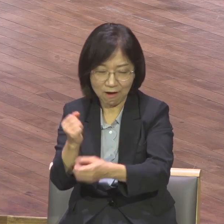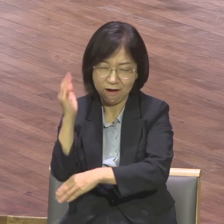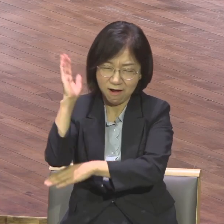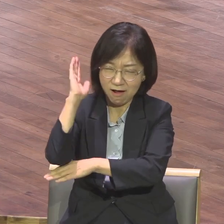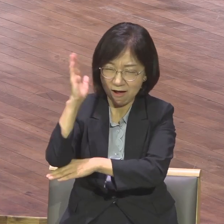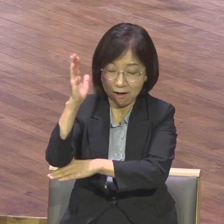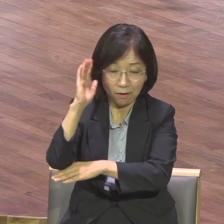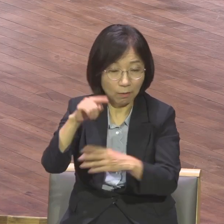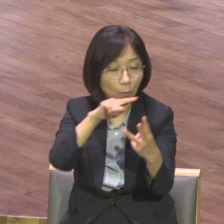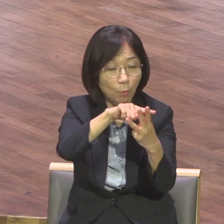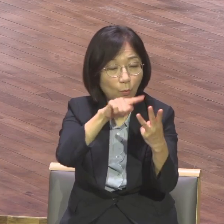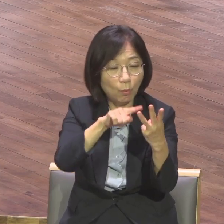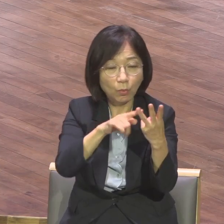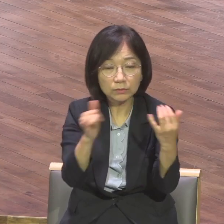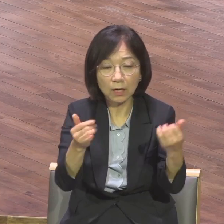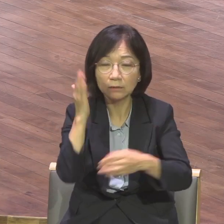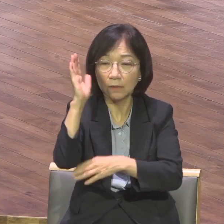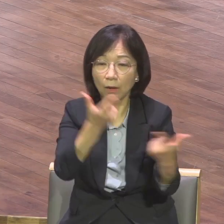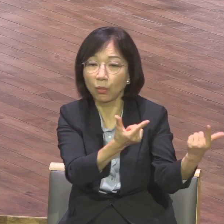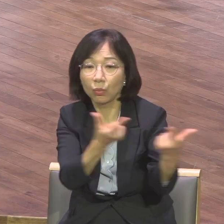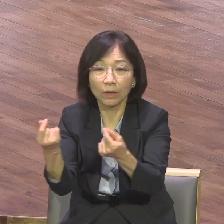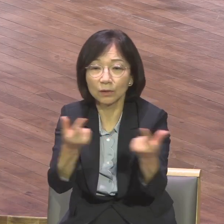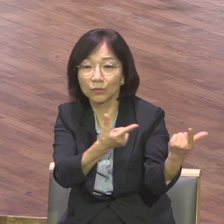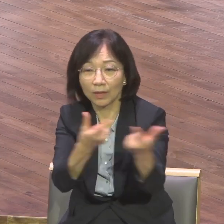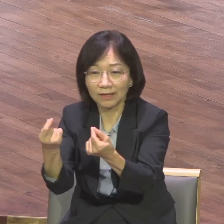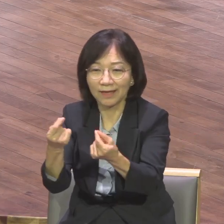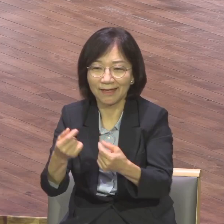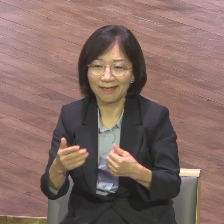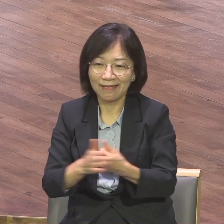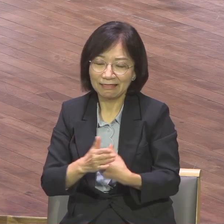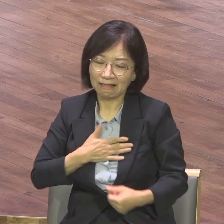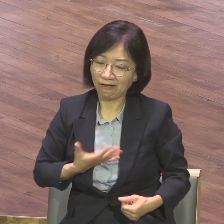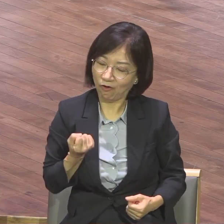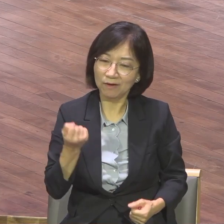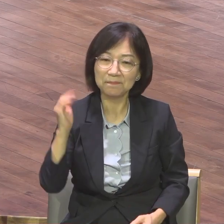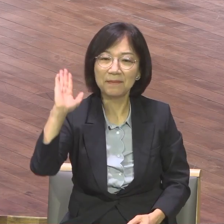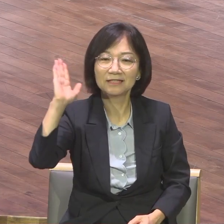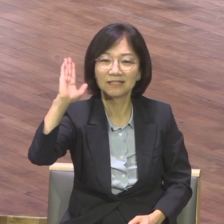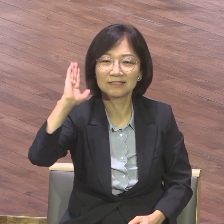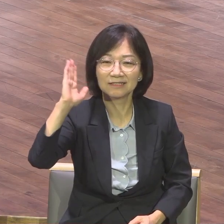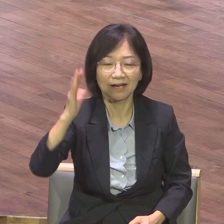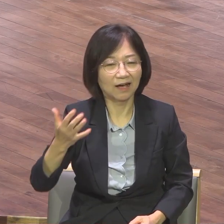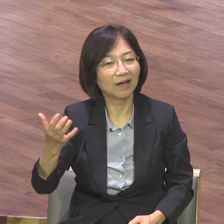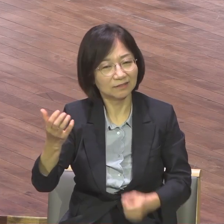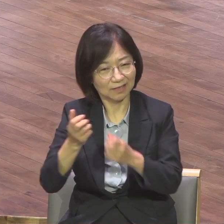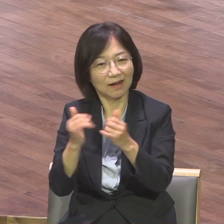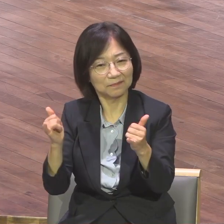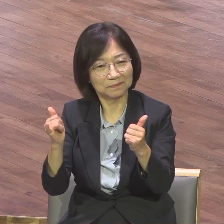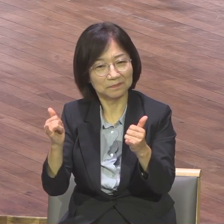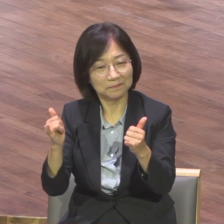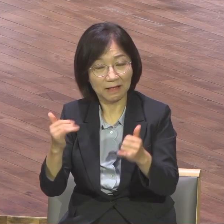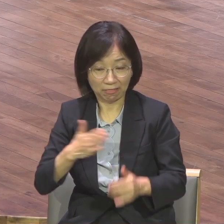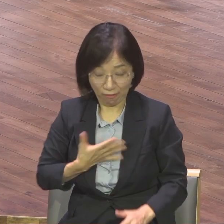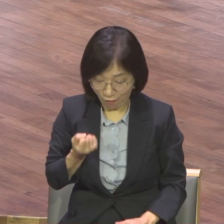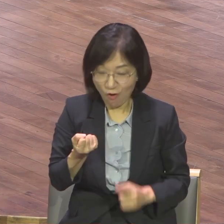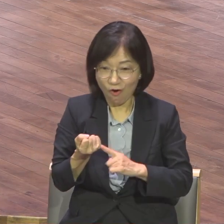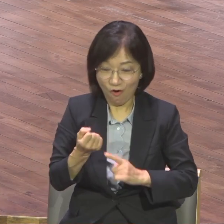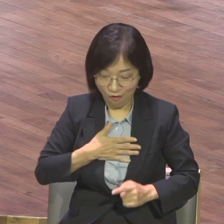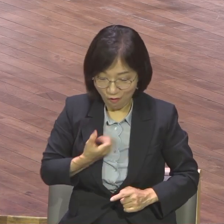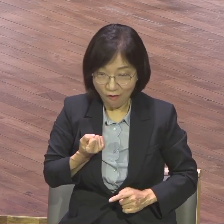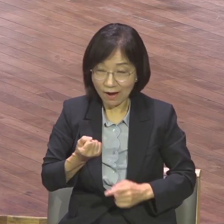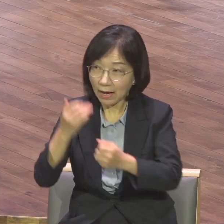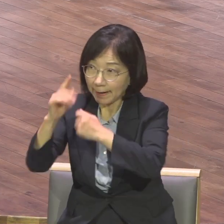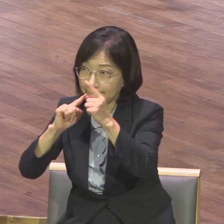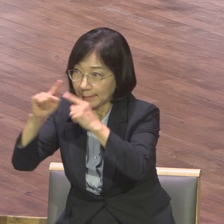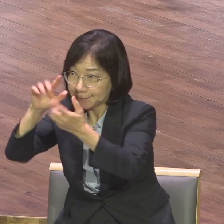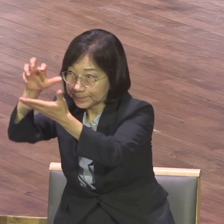다 뭐예요? 나의 메시지가 있는 사람들이에요. 하나님 말씀을 통해서 자기